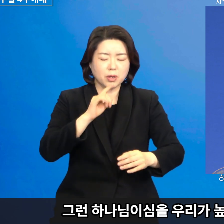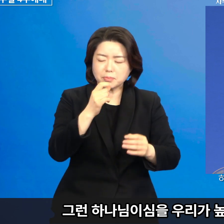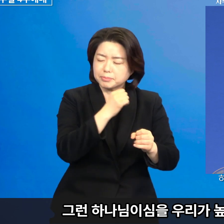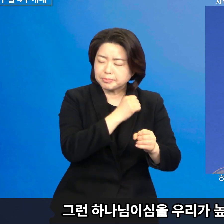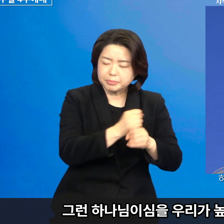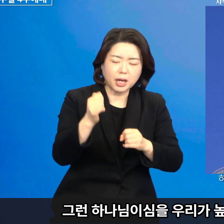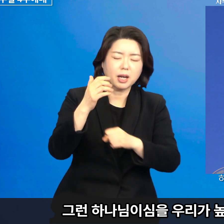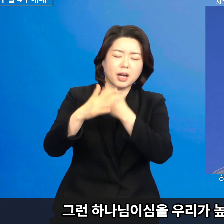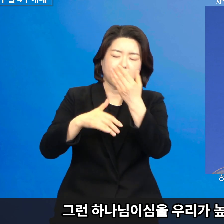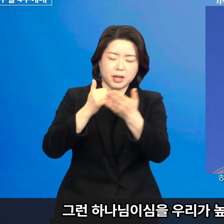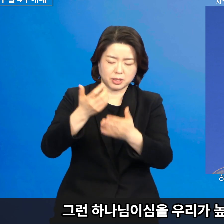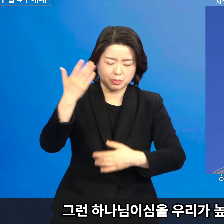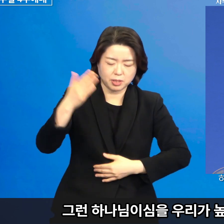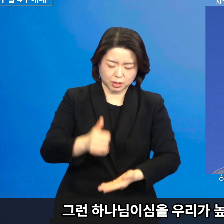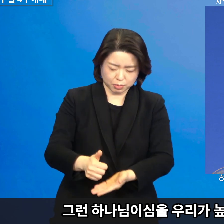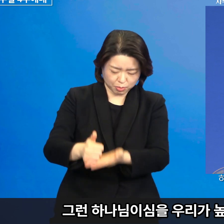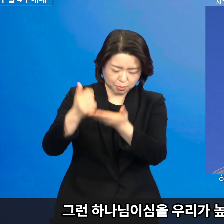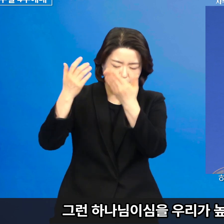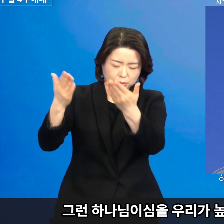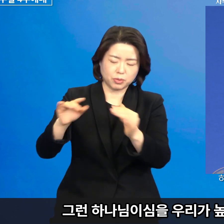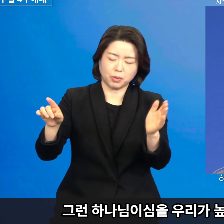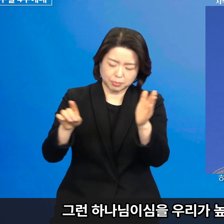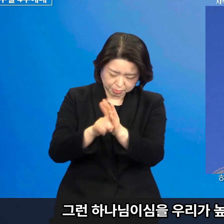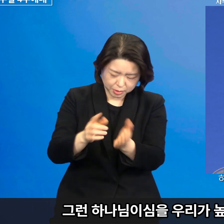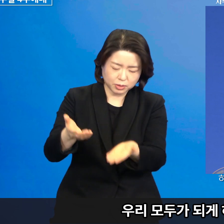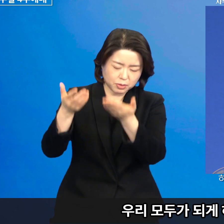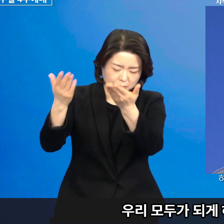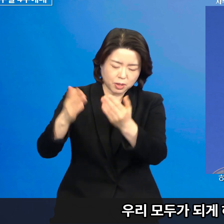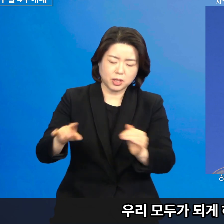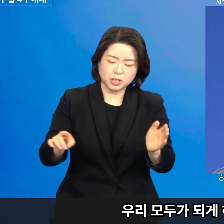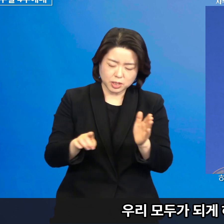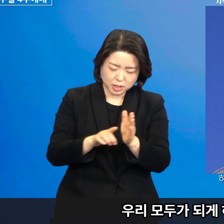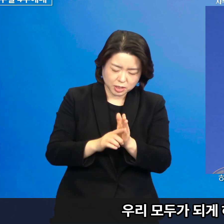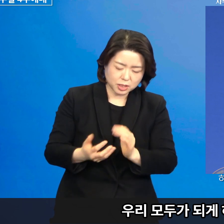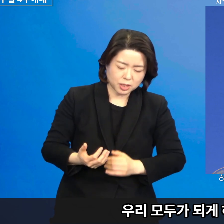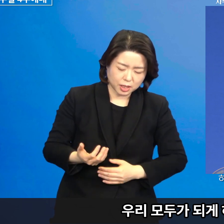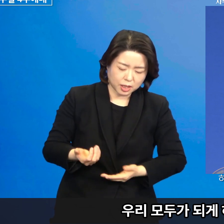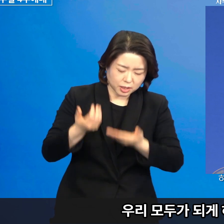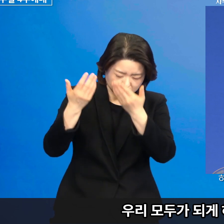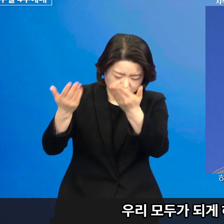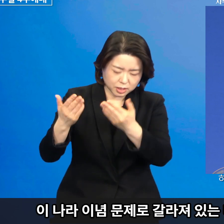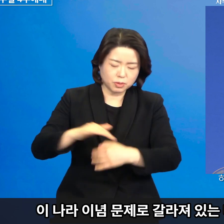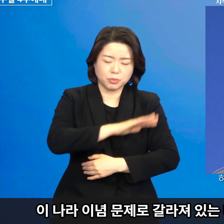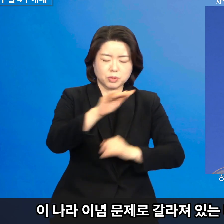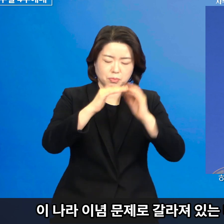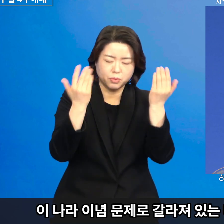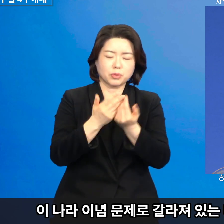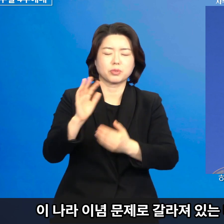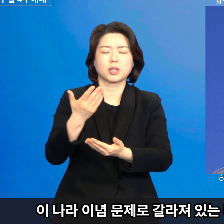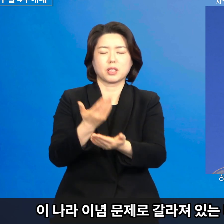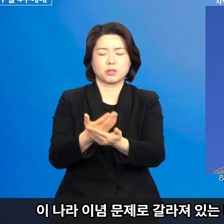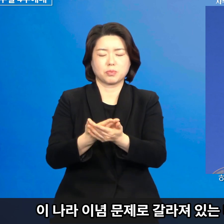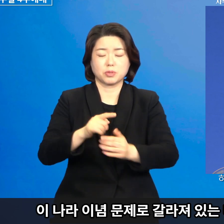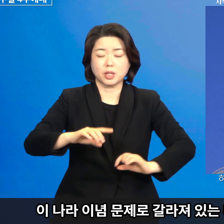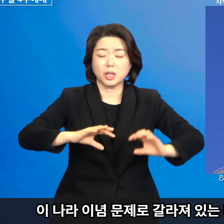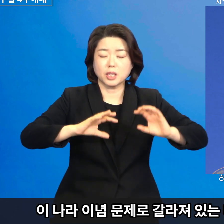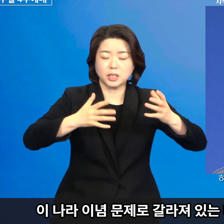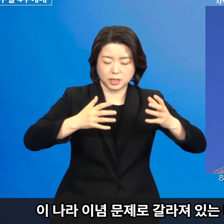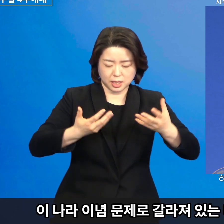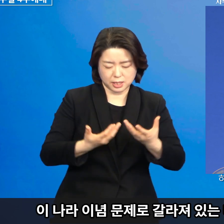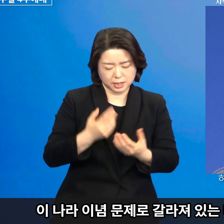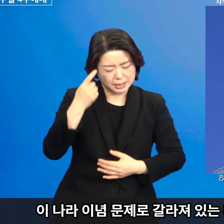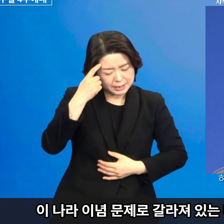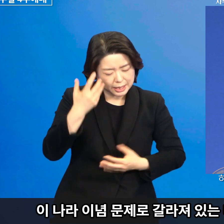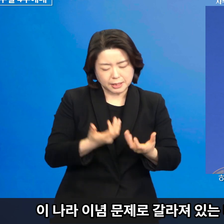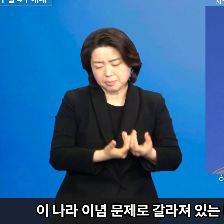그런 하나님이심을 우리가 높여드리며 믿으며 신뢰하는 우리 모두가 되게 하여 주시옵소서. 이 나라 이념 문제로 갈라져